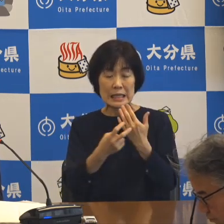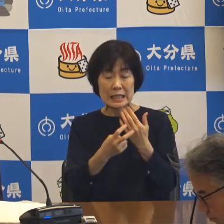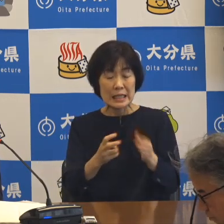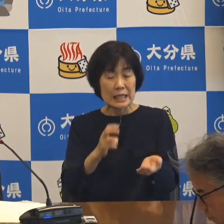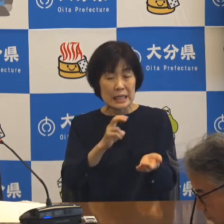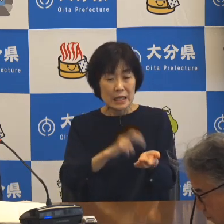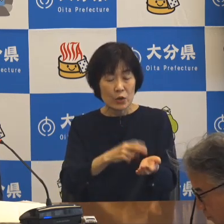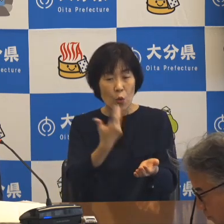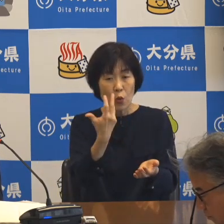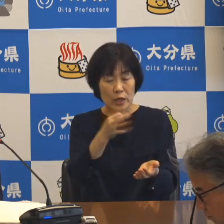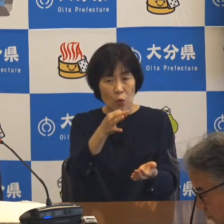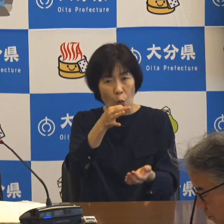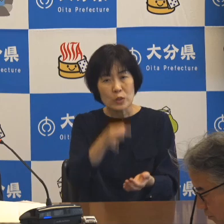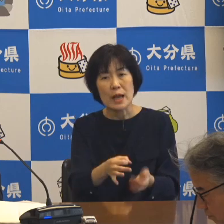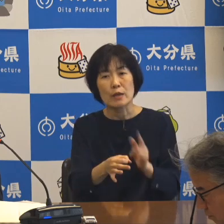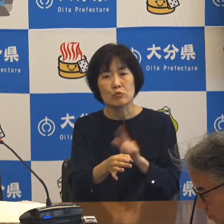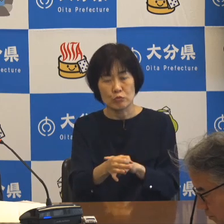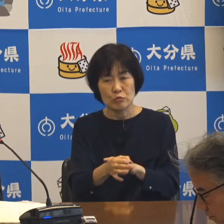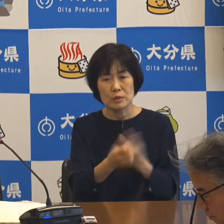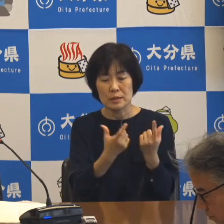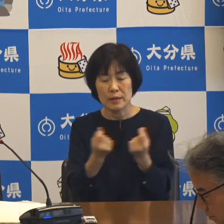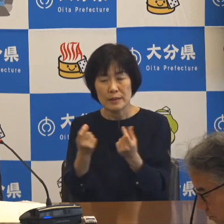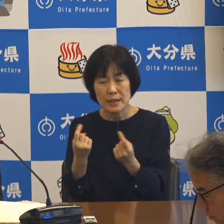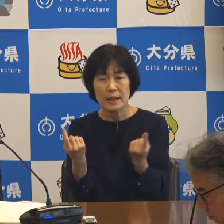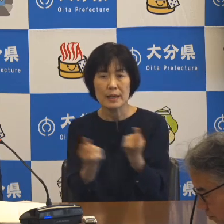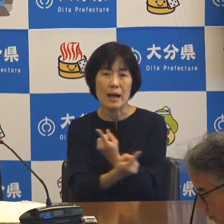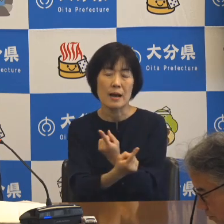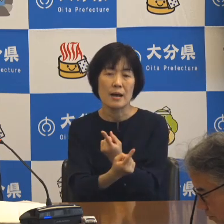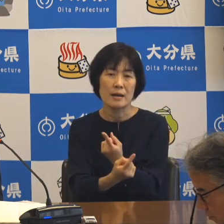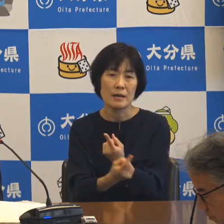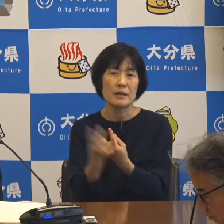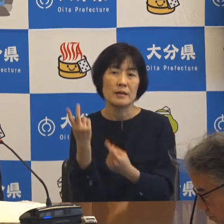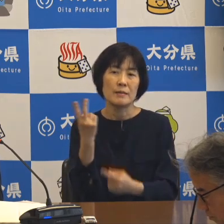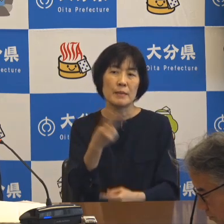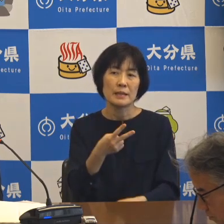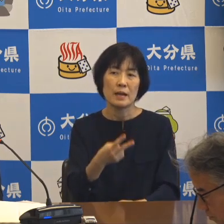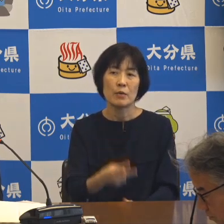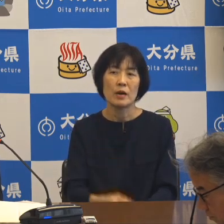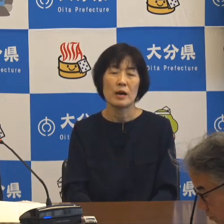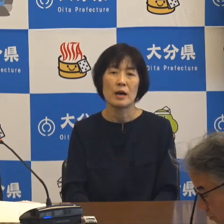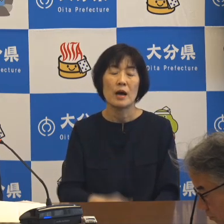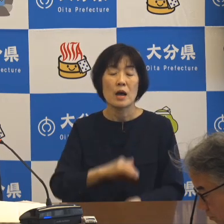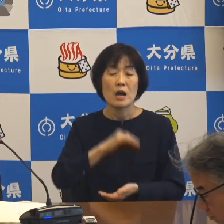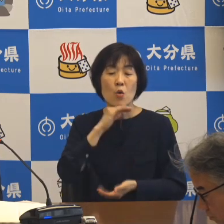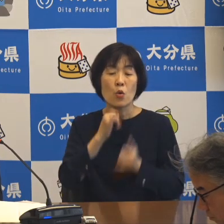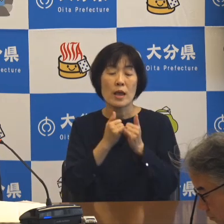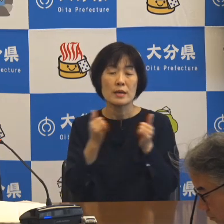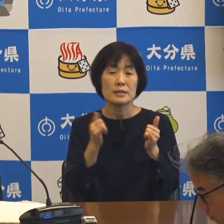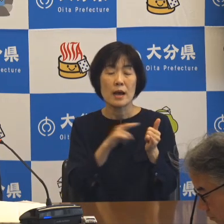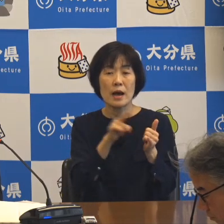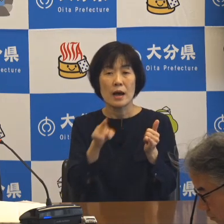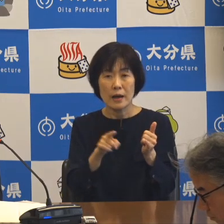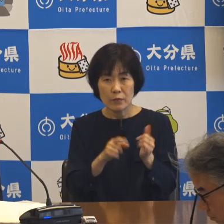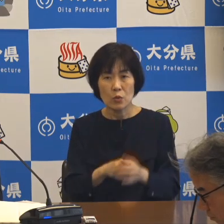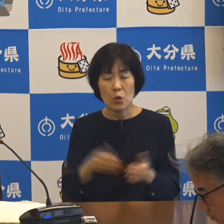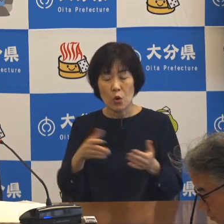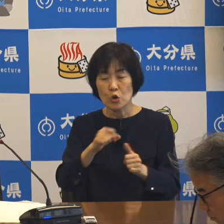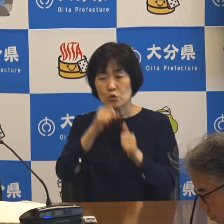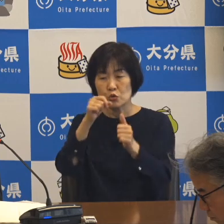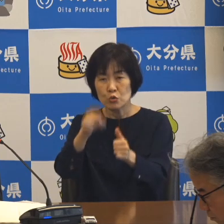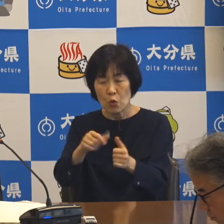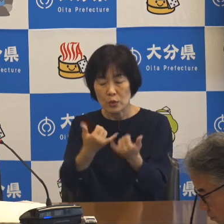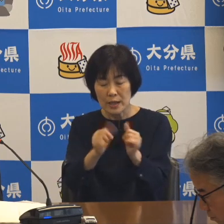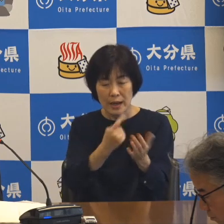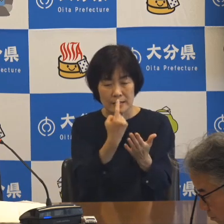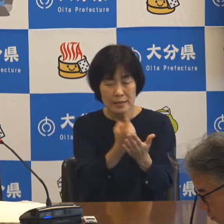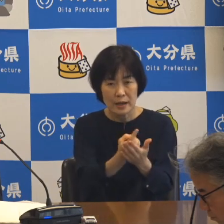ていくと、適正化を図るということ、そして、高齢者の就労、社会参加の促進など、活